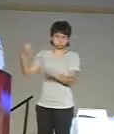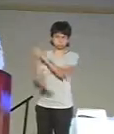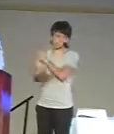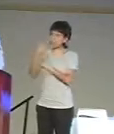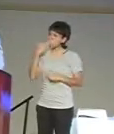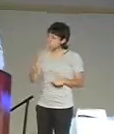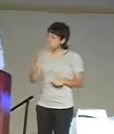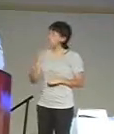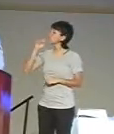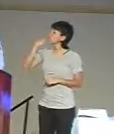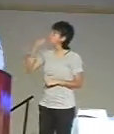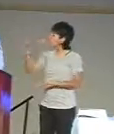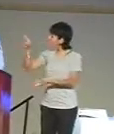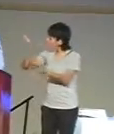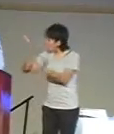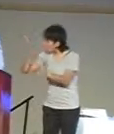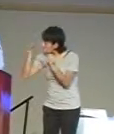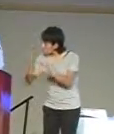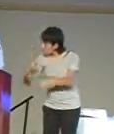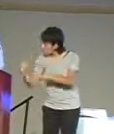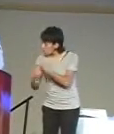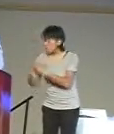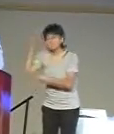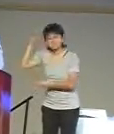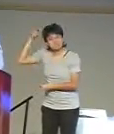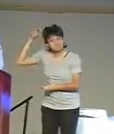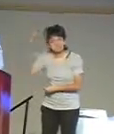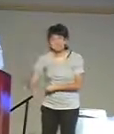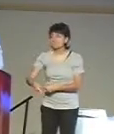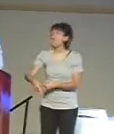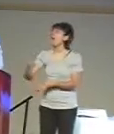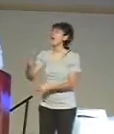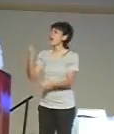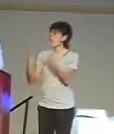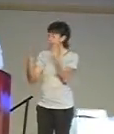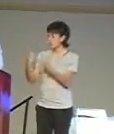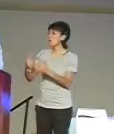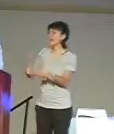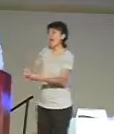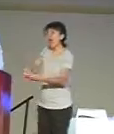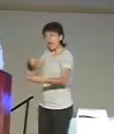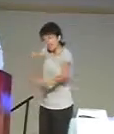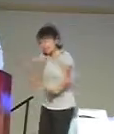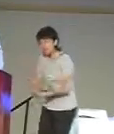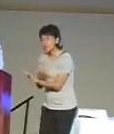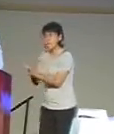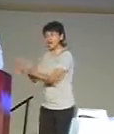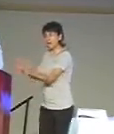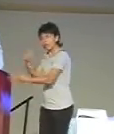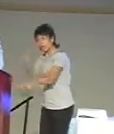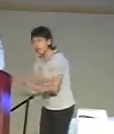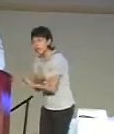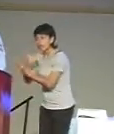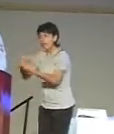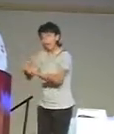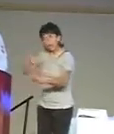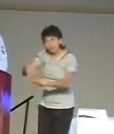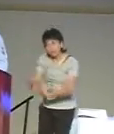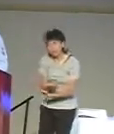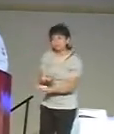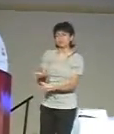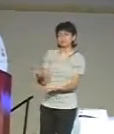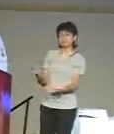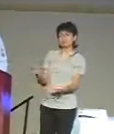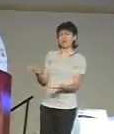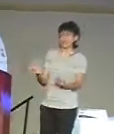un incremento de la prematuridad. Esta es una condición que, si bien tiene variaciones